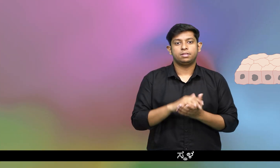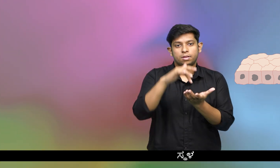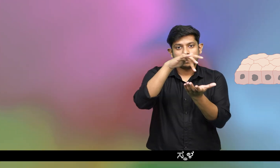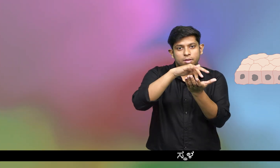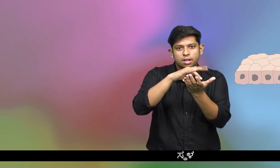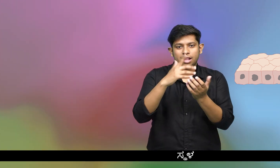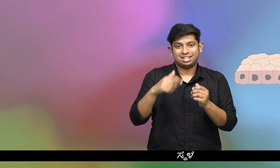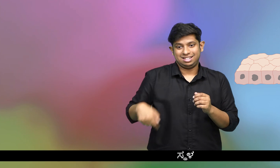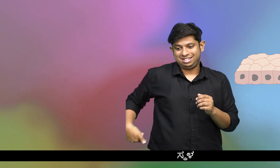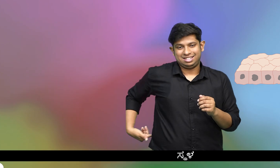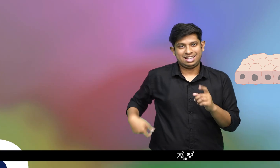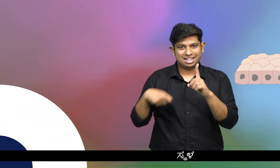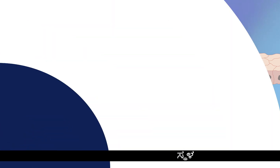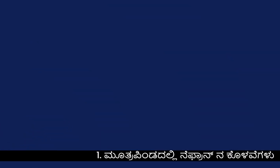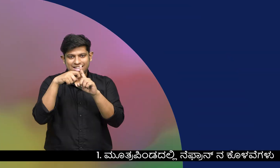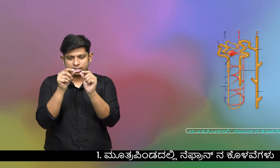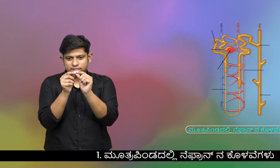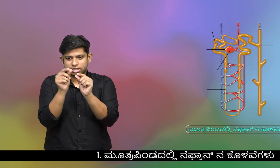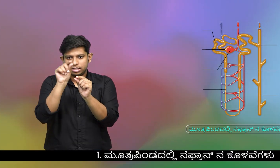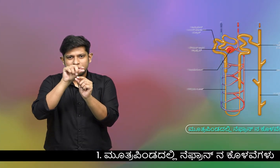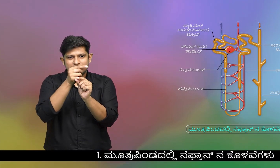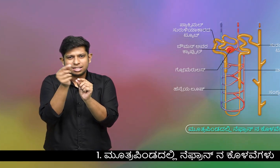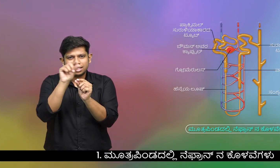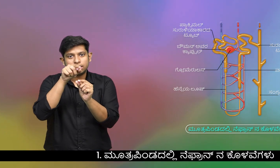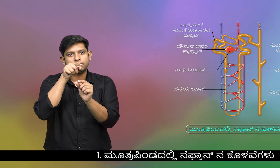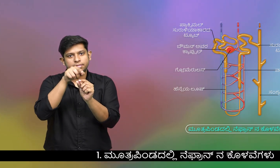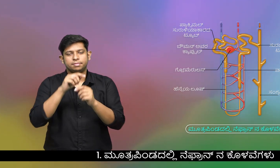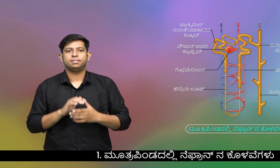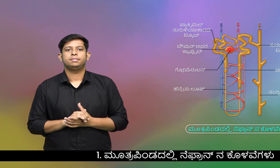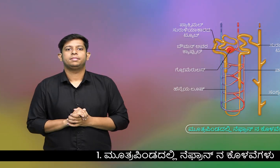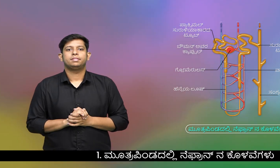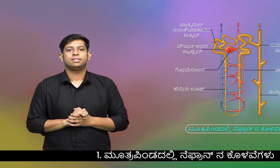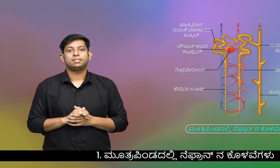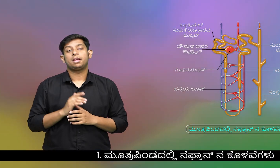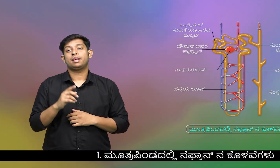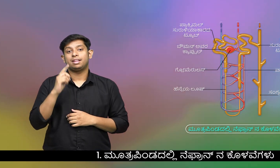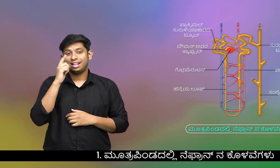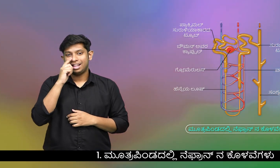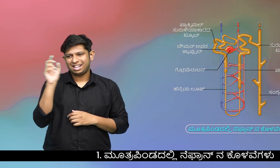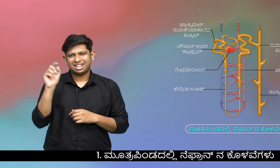ಸ್ಥಳ 1. ಮೂತ್ರಪಿಂಡದಲ್ಲಿ ನೆಫ್ರಾನ್ನ ಕೊಳವೆಗಳು.